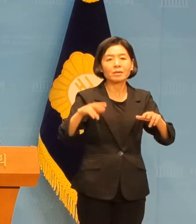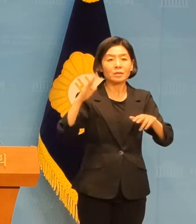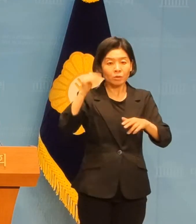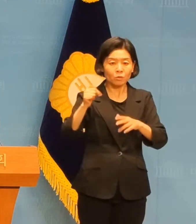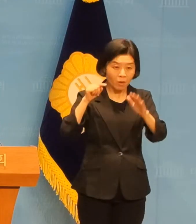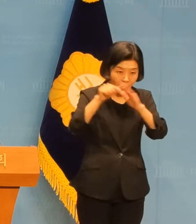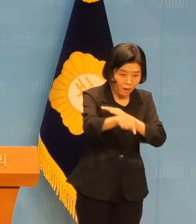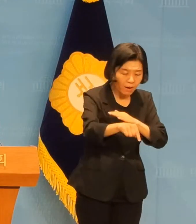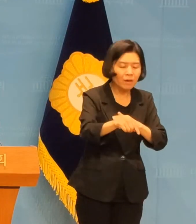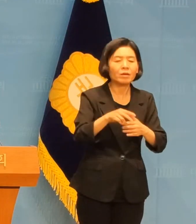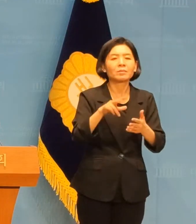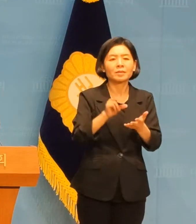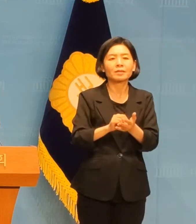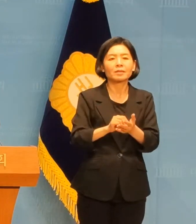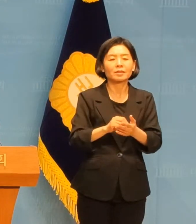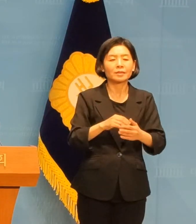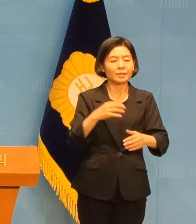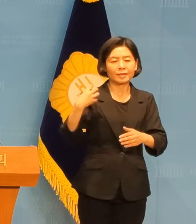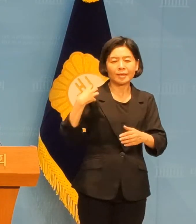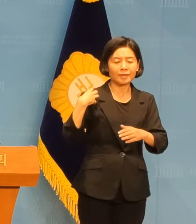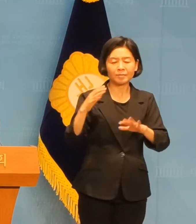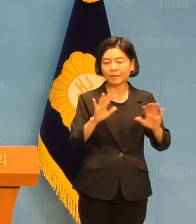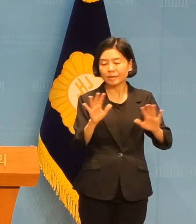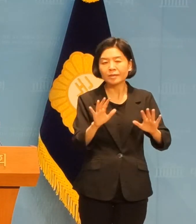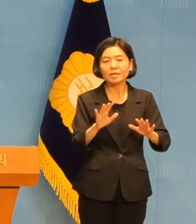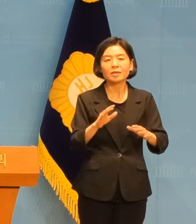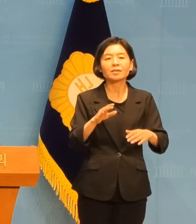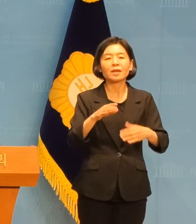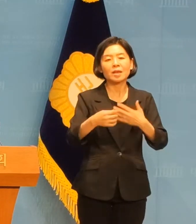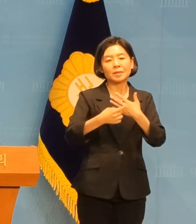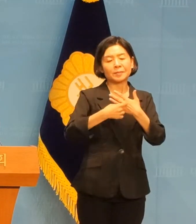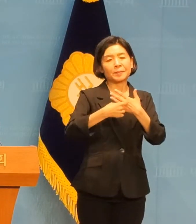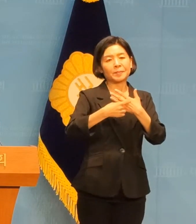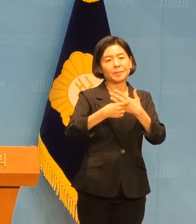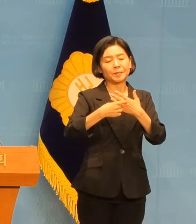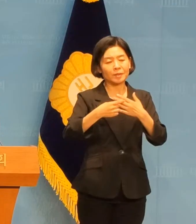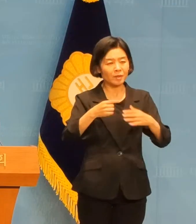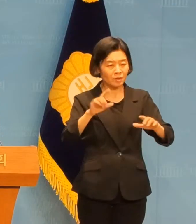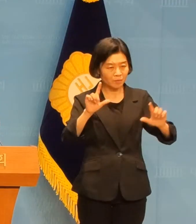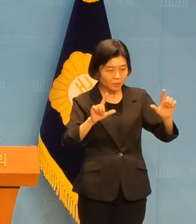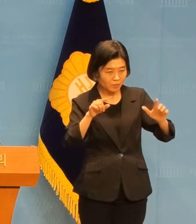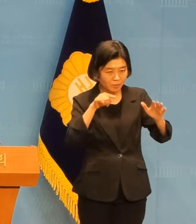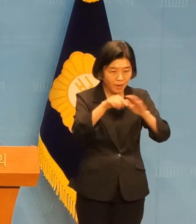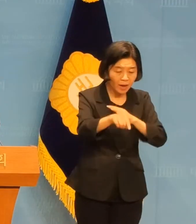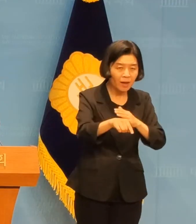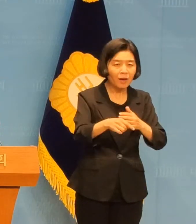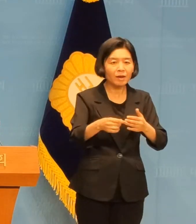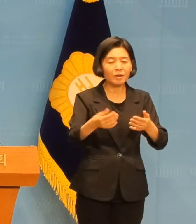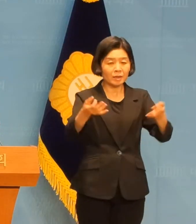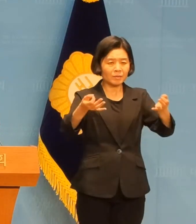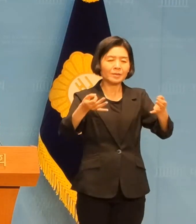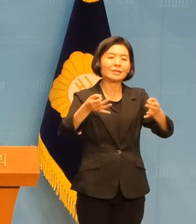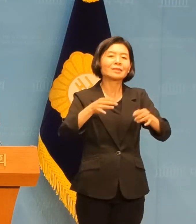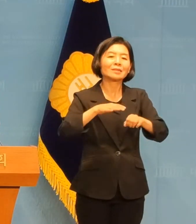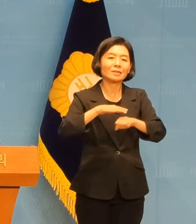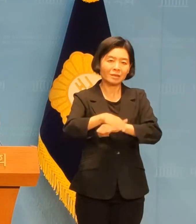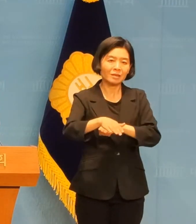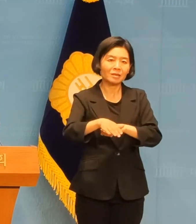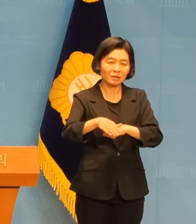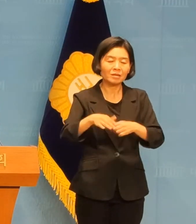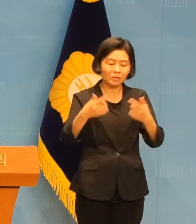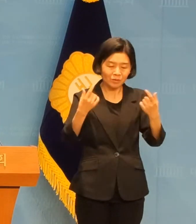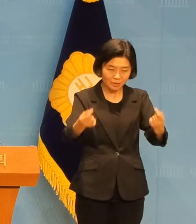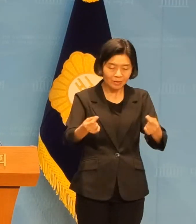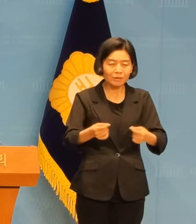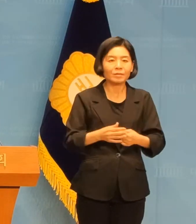것은 책임은 회피하고 형식적인 방문으로 생색내기를 하겠다는 것과